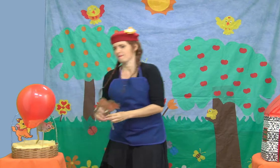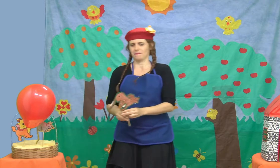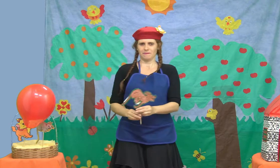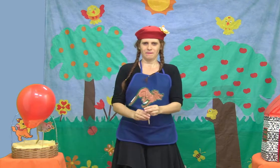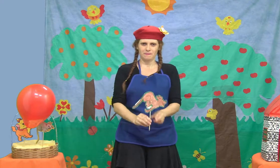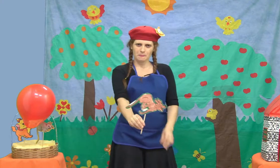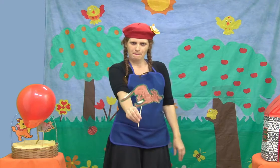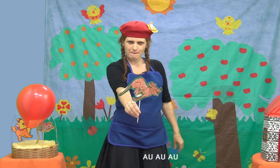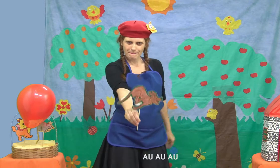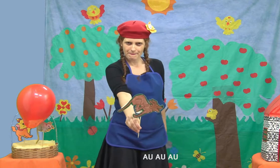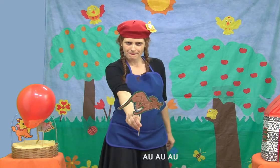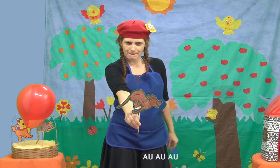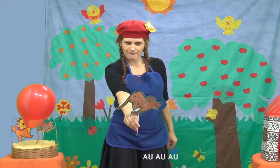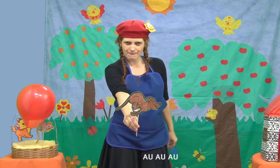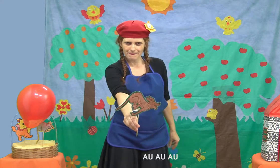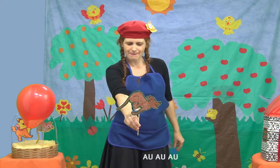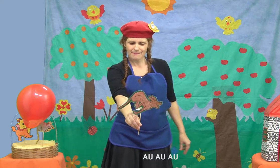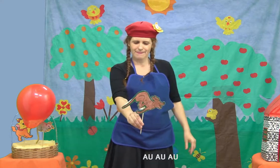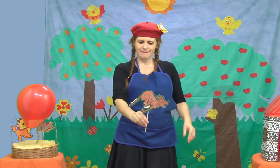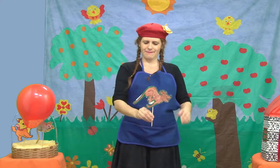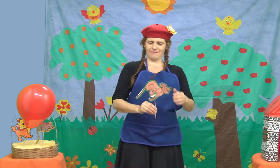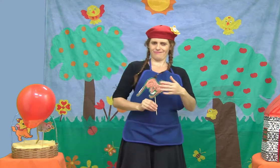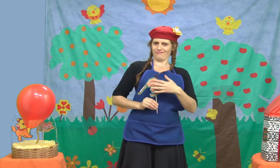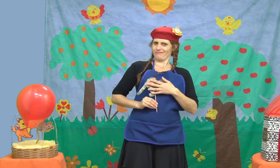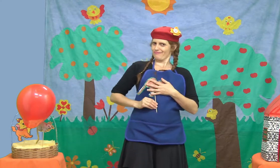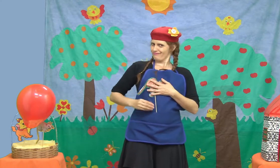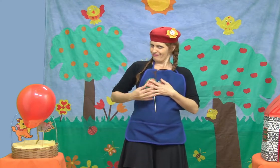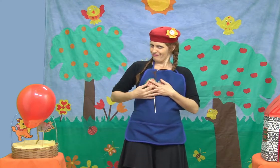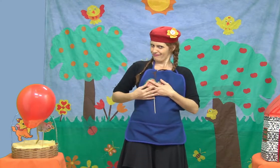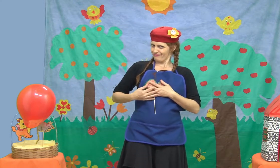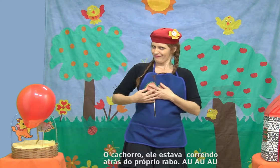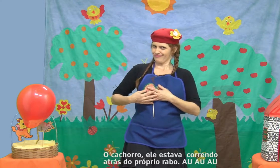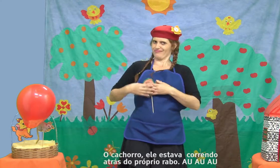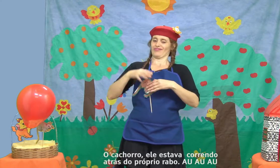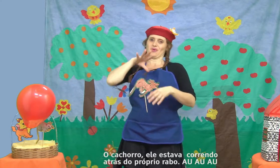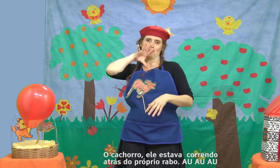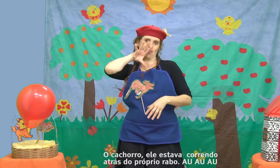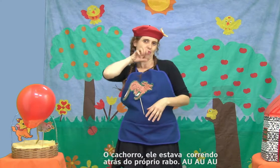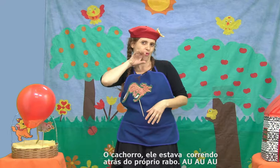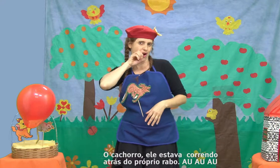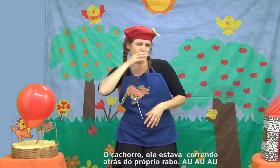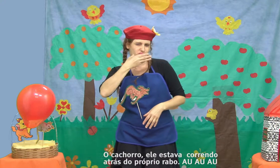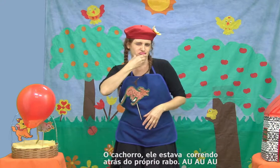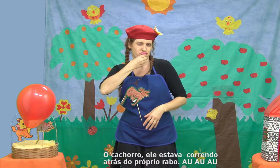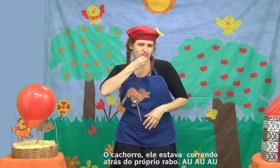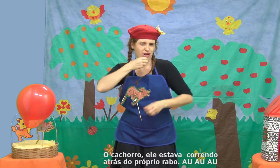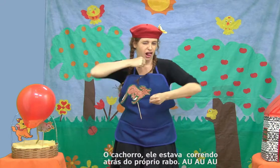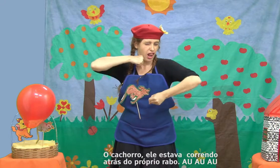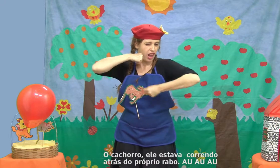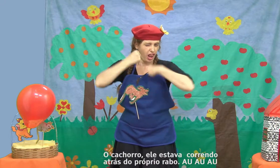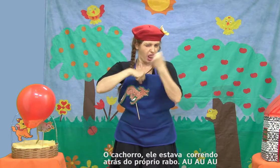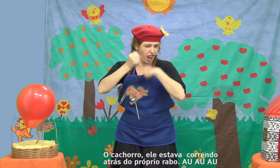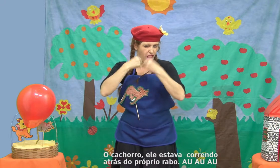o ovo um cachorro ele estava correndo